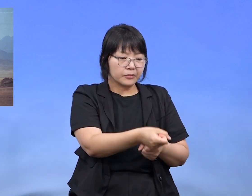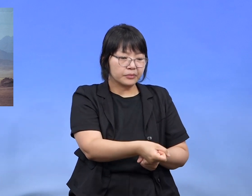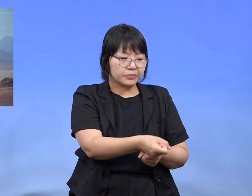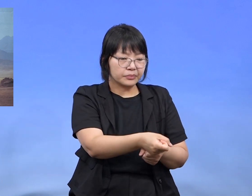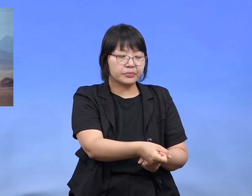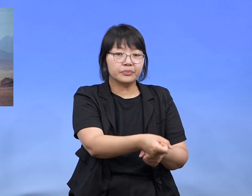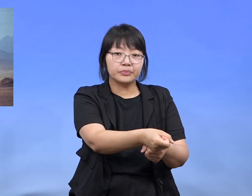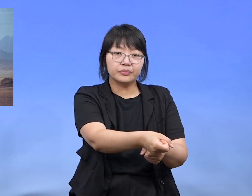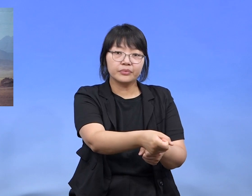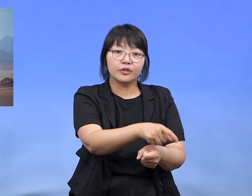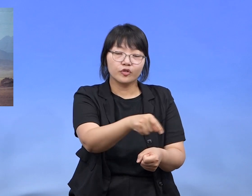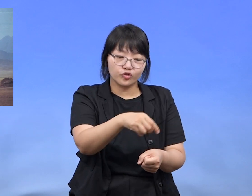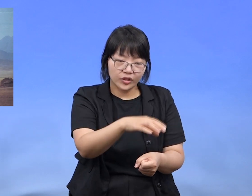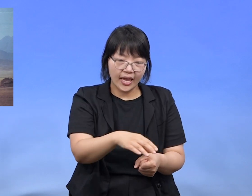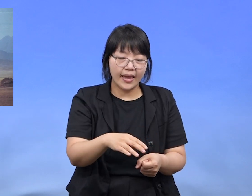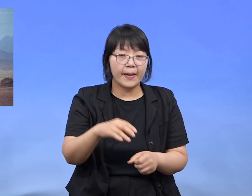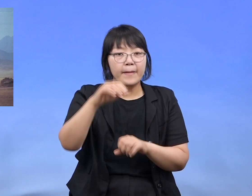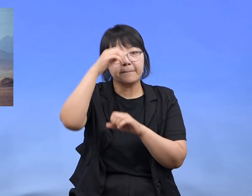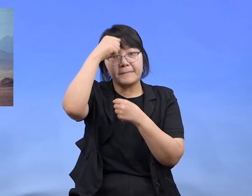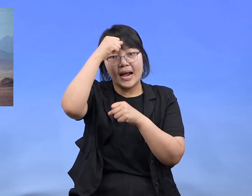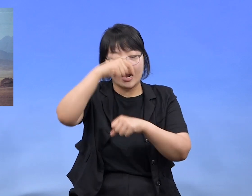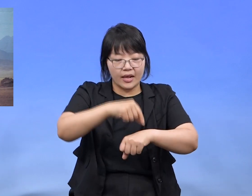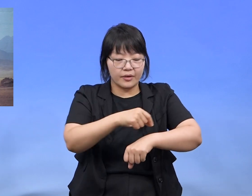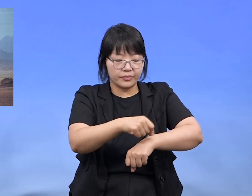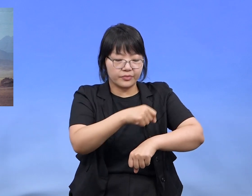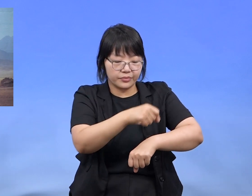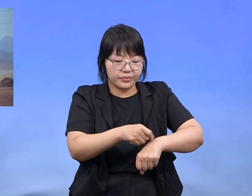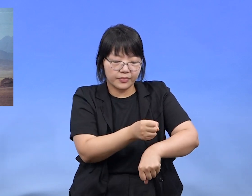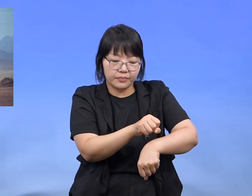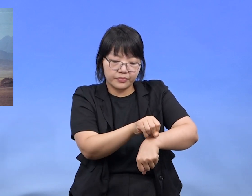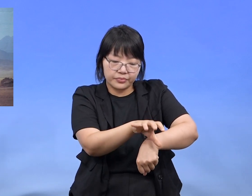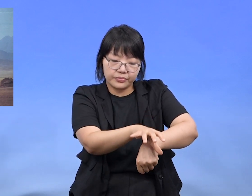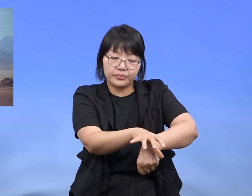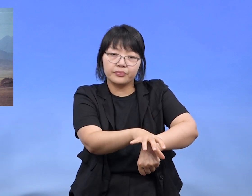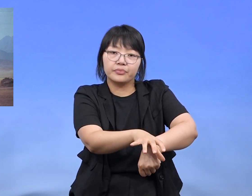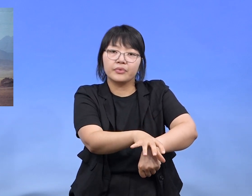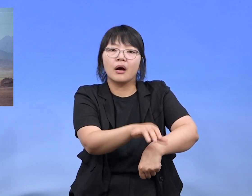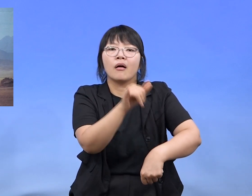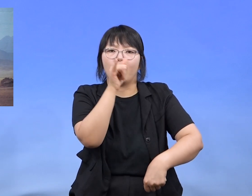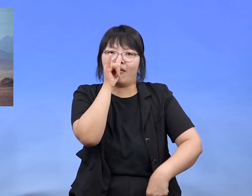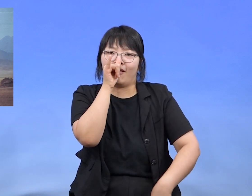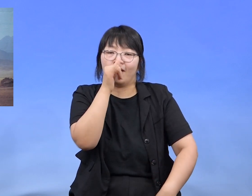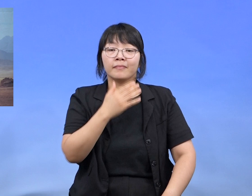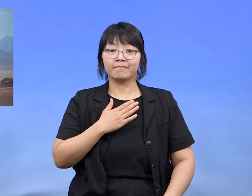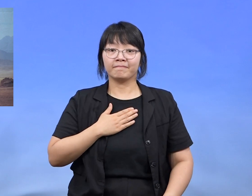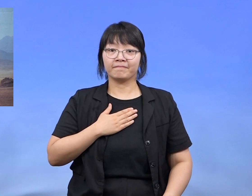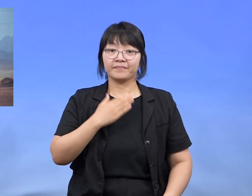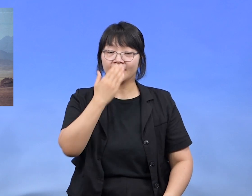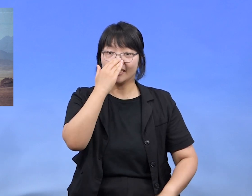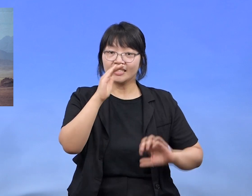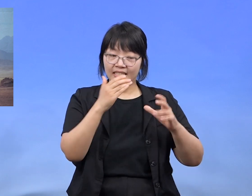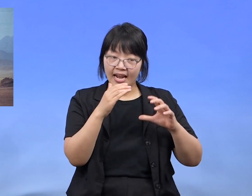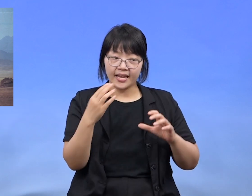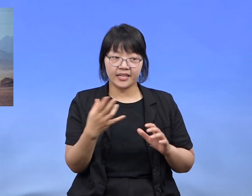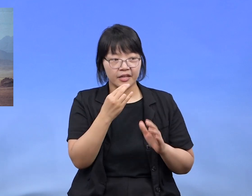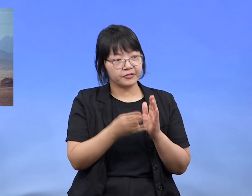발목에 맬 수 있는 아주 작은 등잔도 있어요. 제가 이스라엘 예루살렘 그